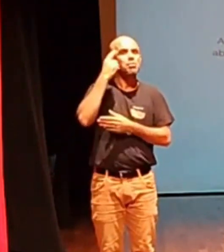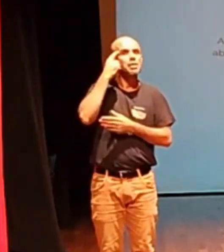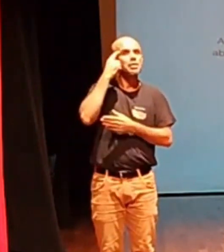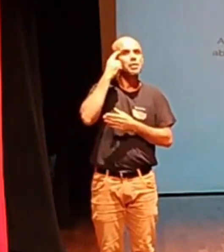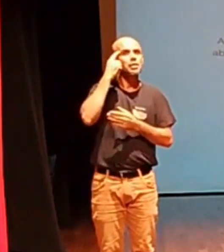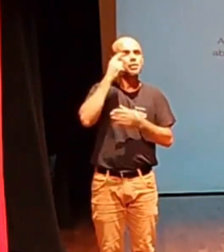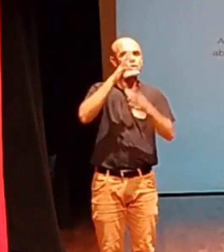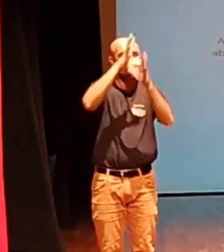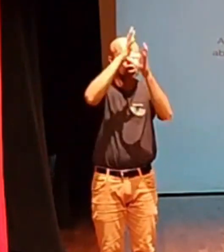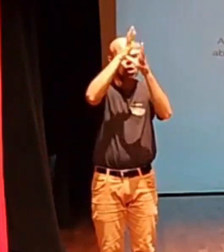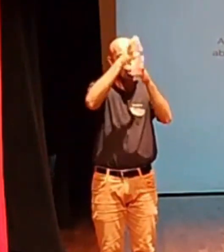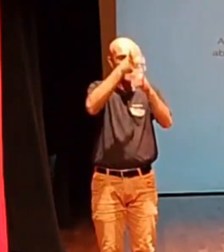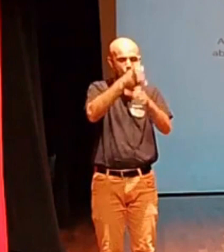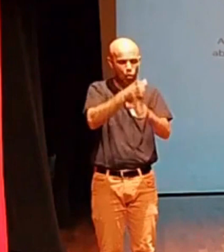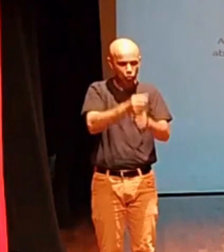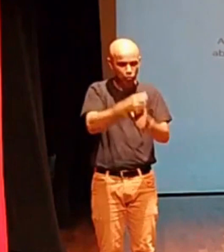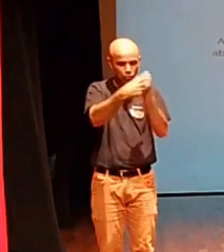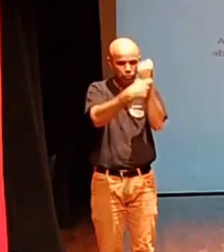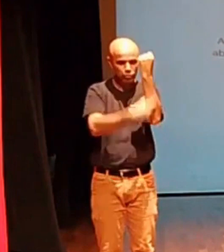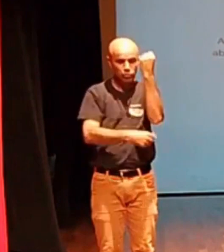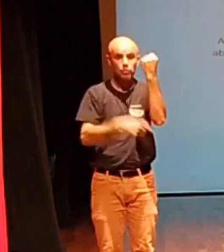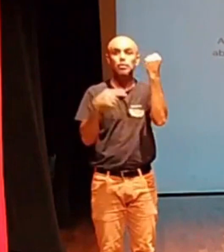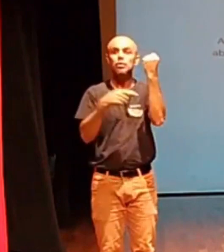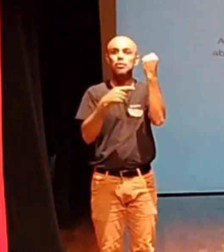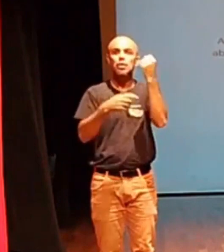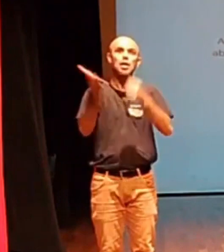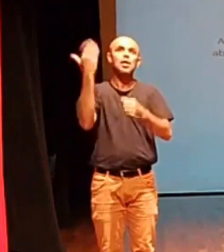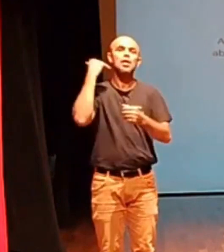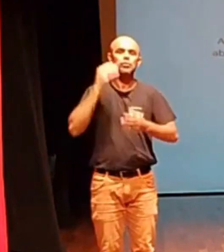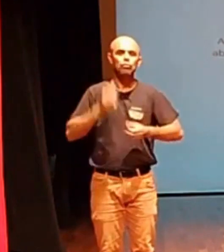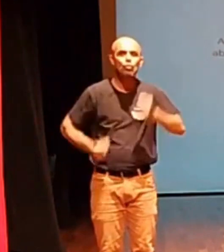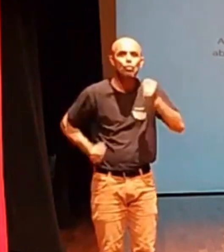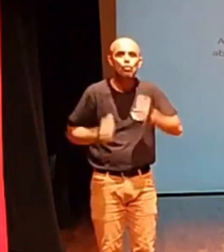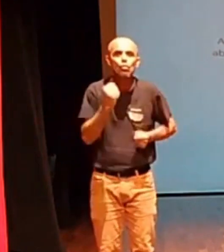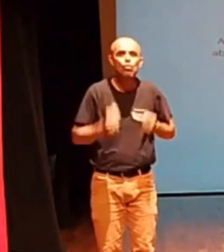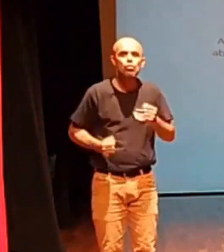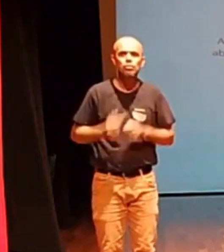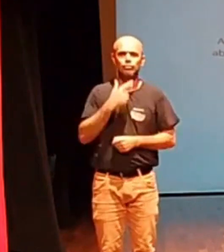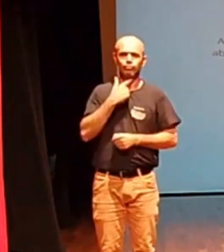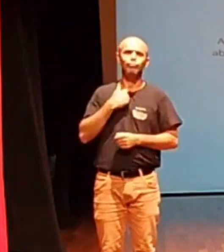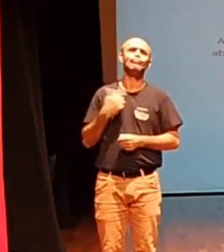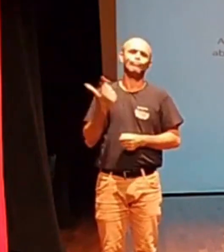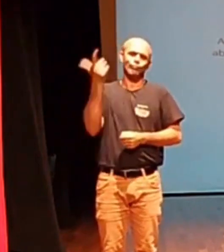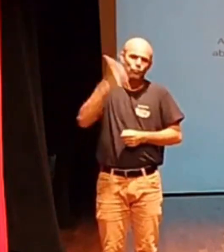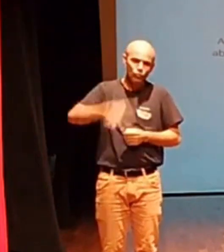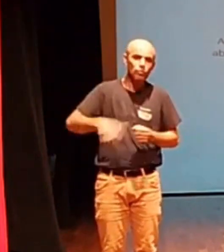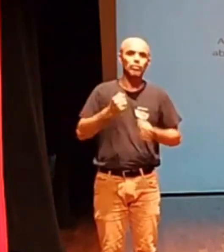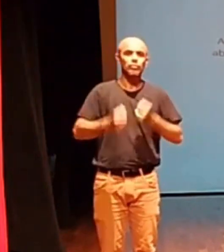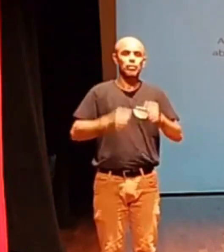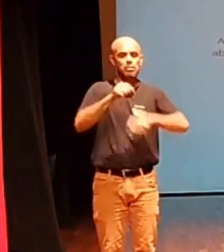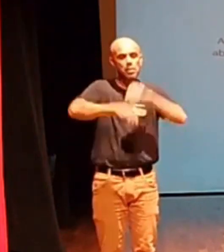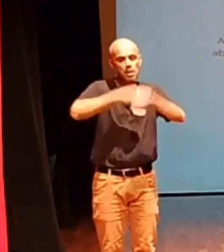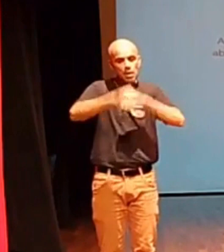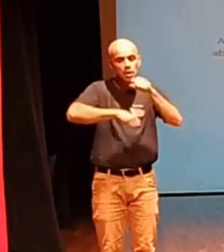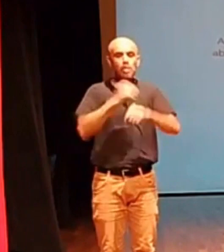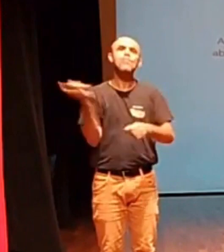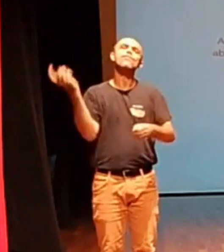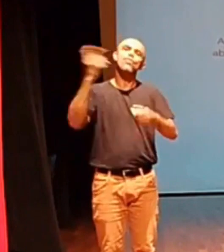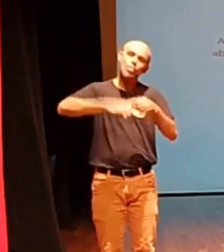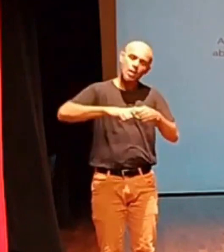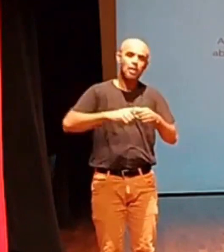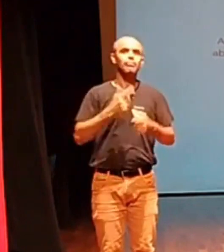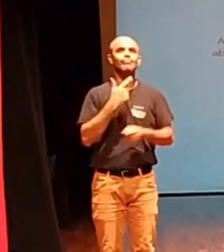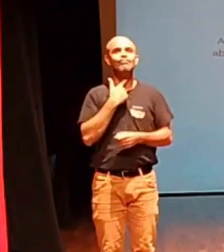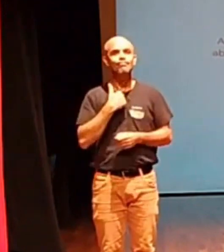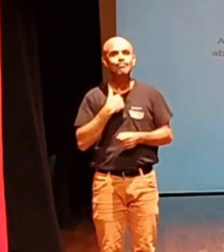no todo. Tem que pensar que esse cara corria antes e ele quer voltar a correr. Esse cara pedalava antes, ele quer voltar a